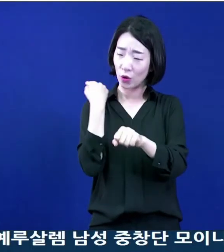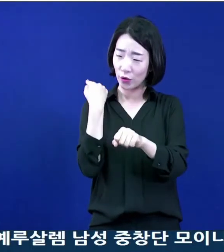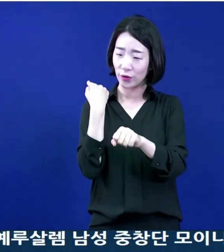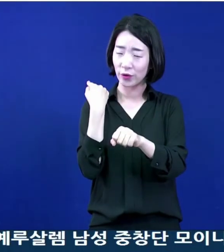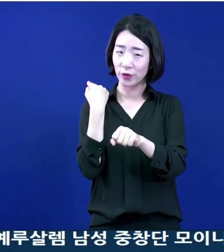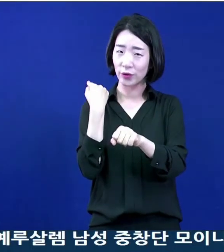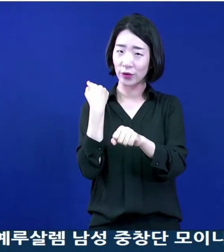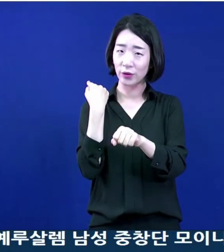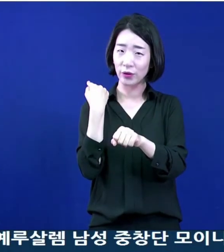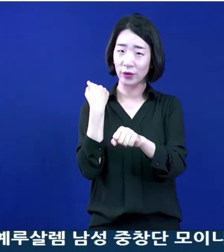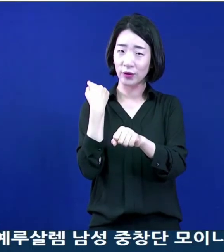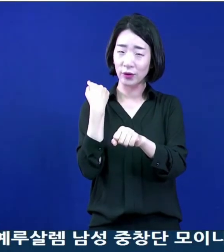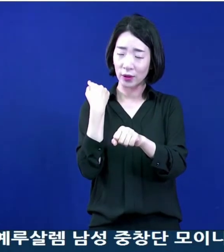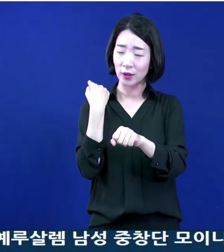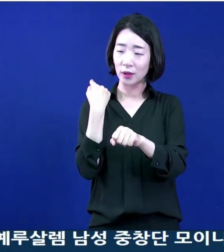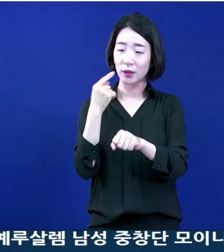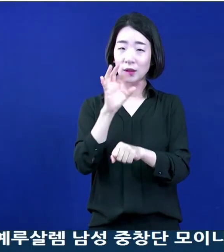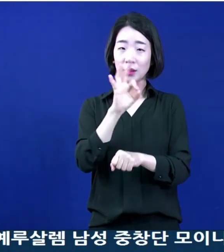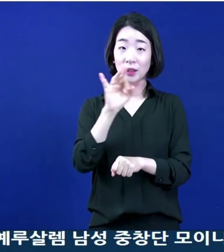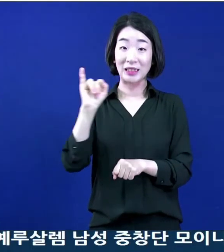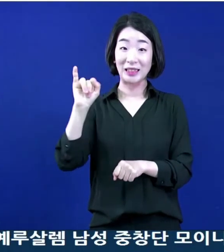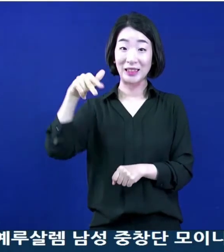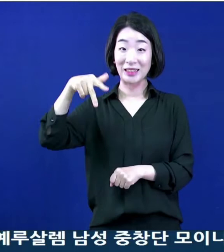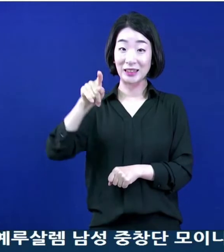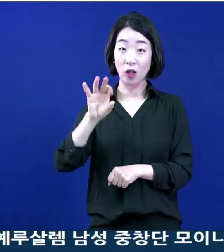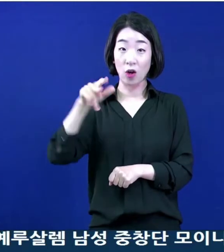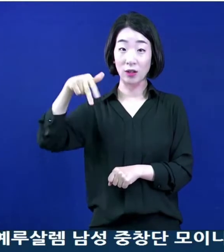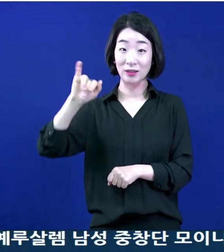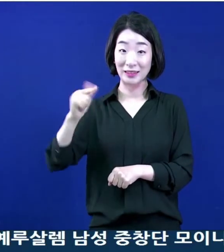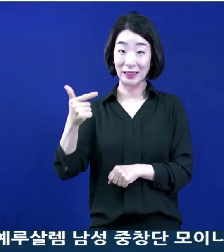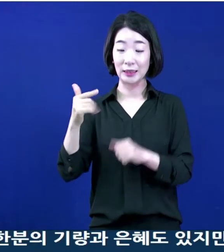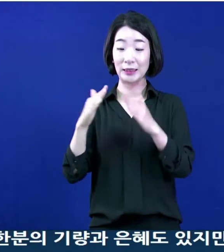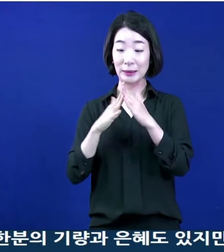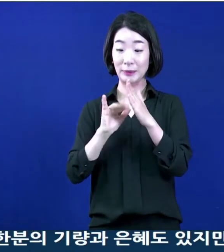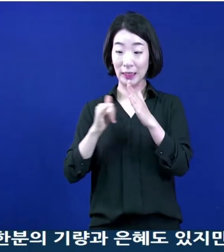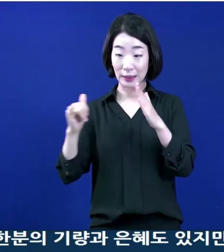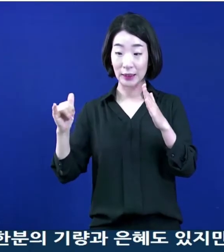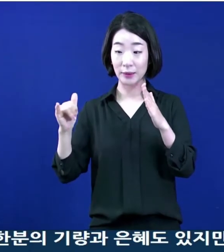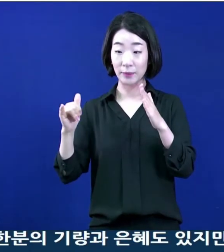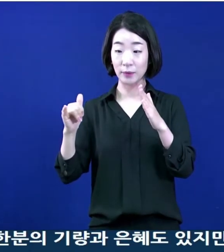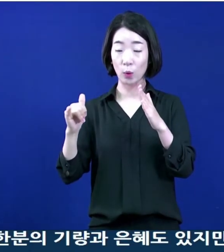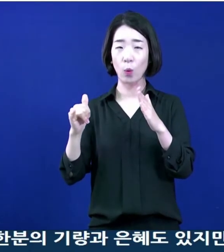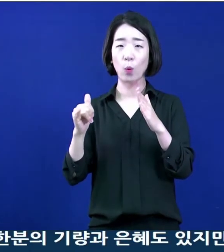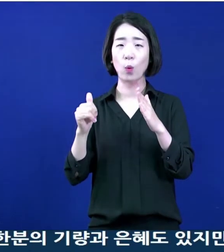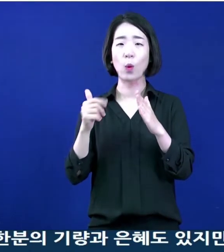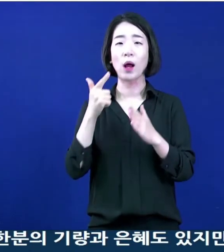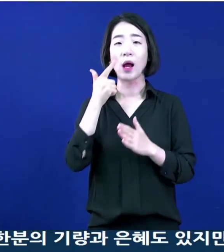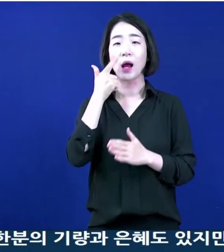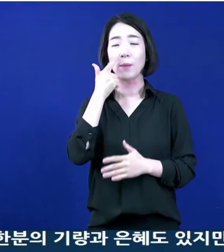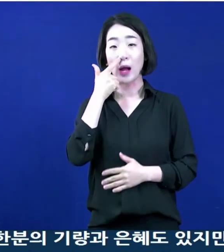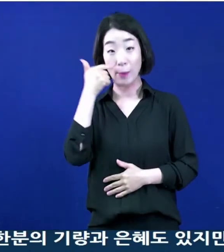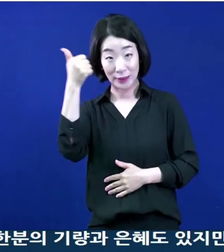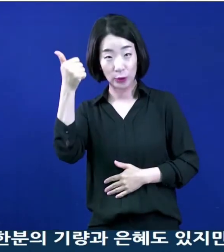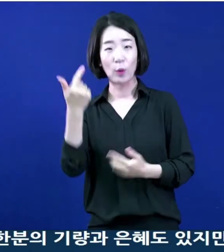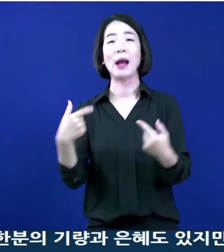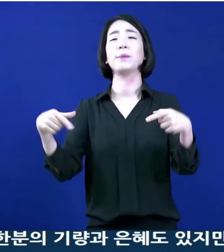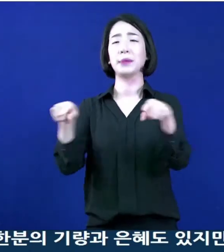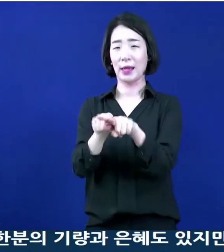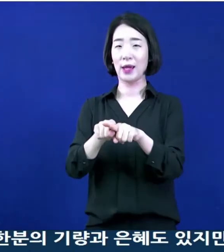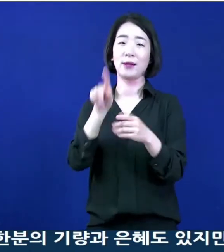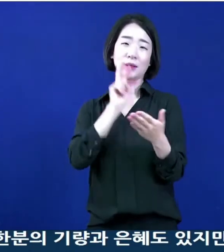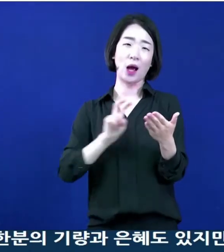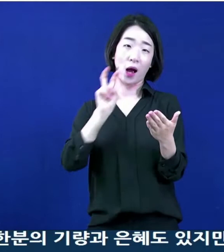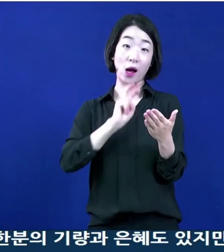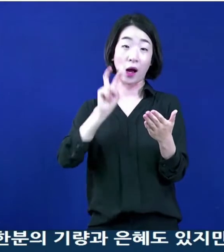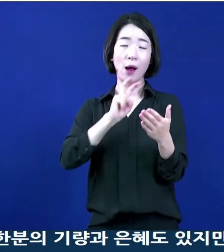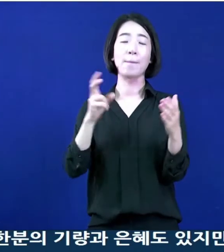작년에는 이정진 집사님의 장인 되시는 분들하고 이렇게 형제들이 가족 찬양을 한 걸로 기억이